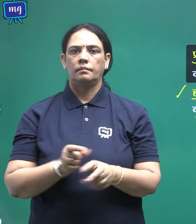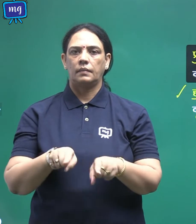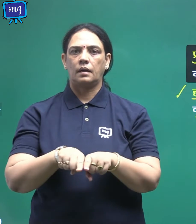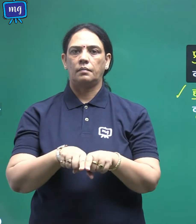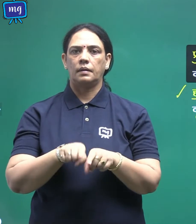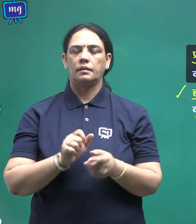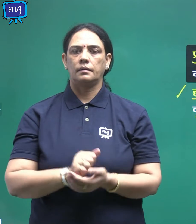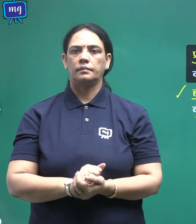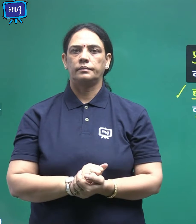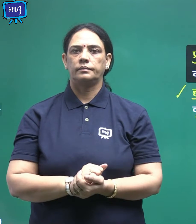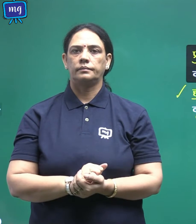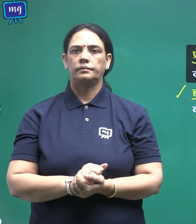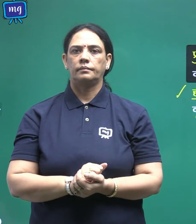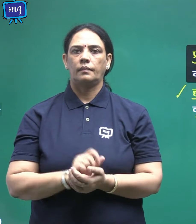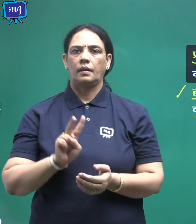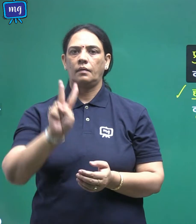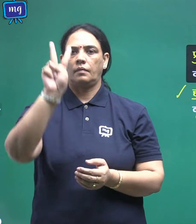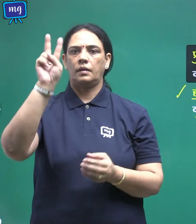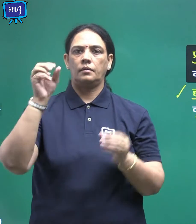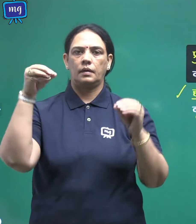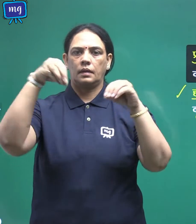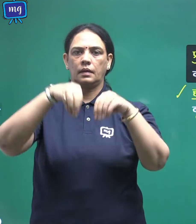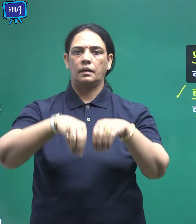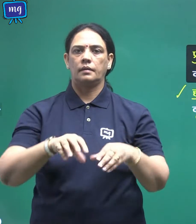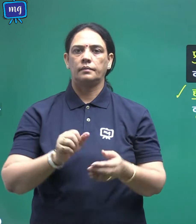बराबर, मान रखेंगे